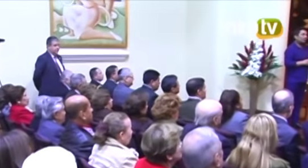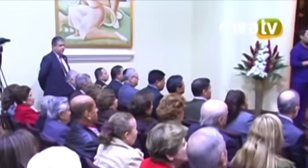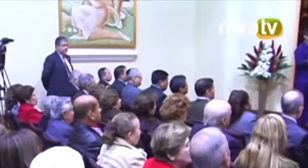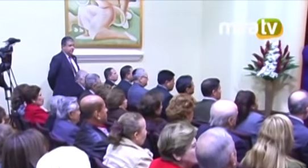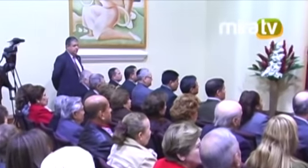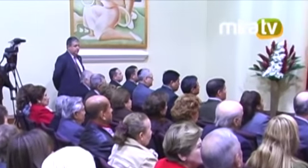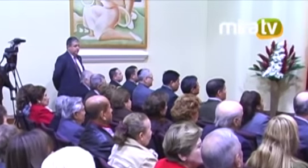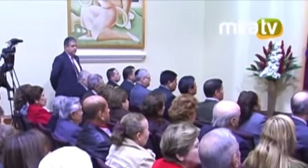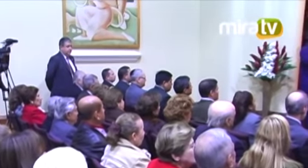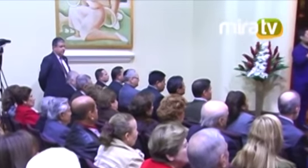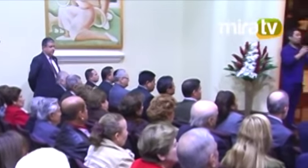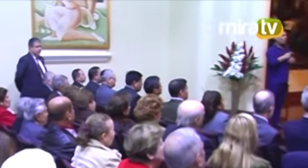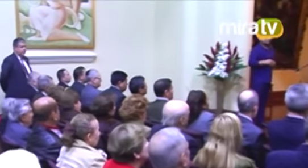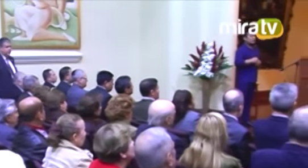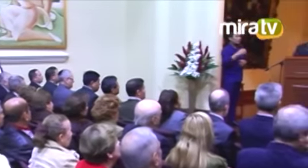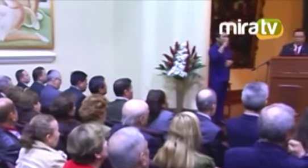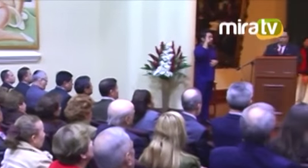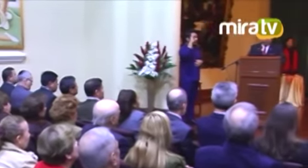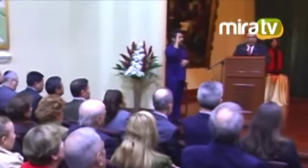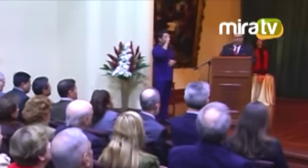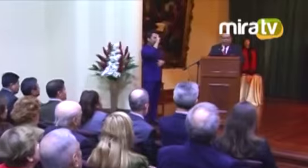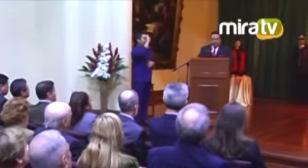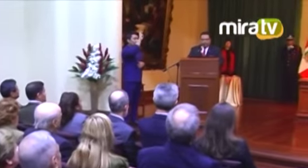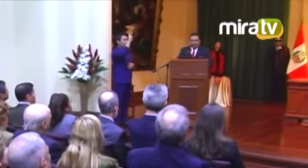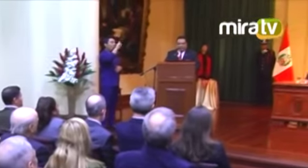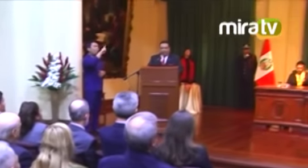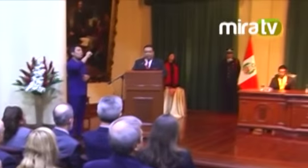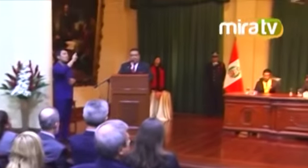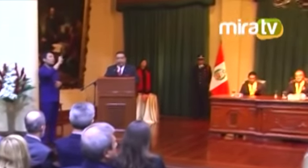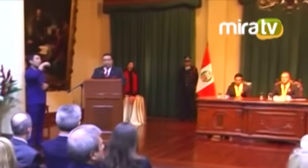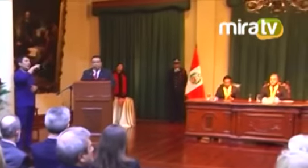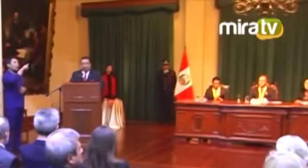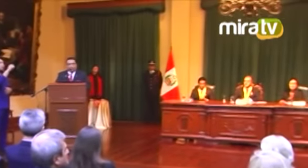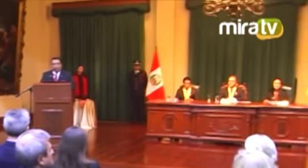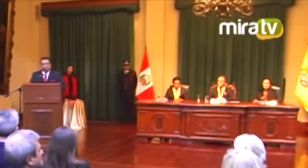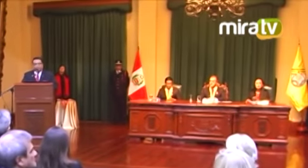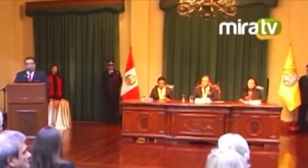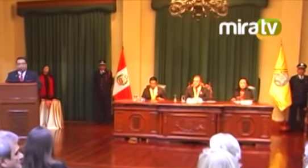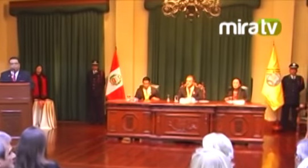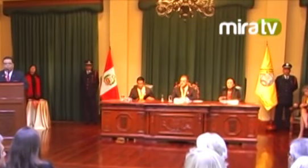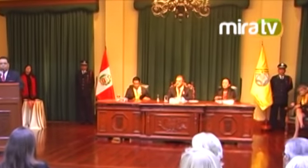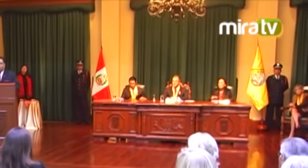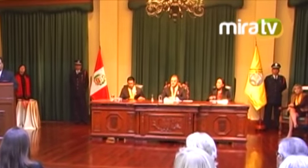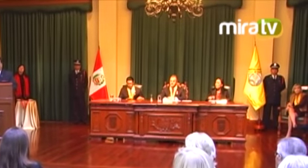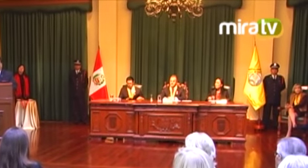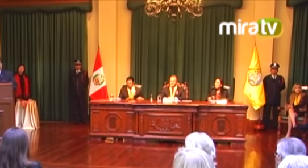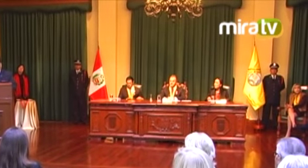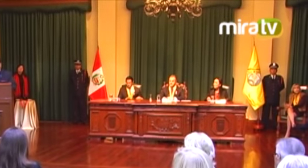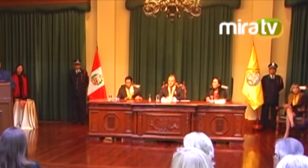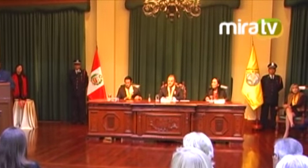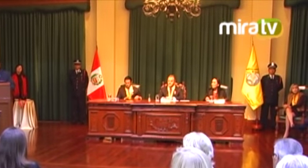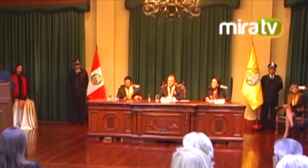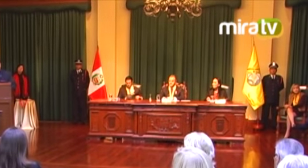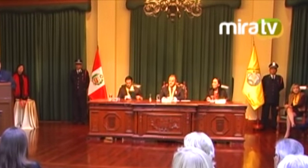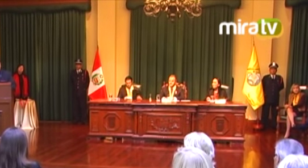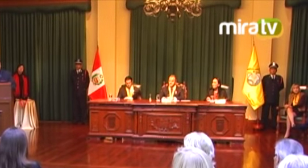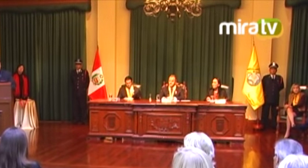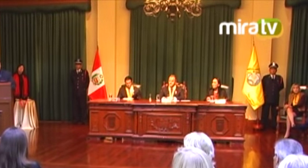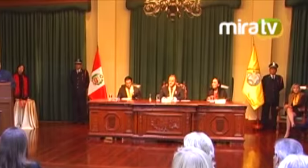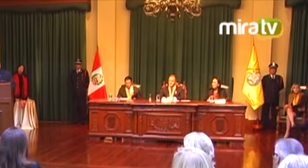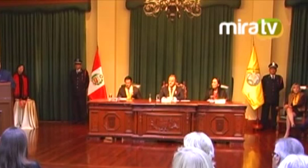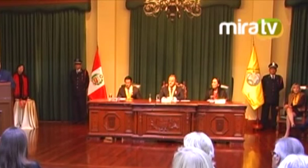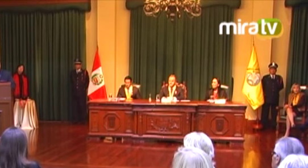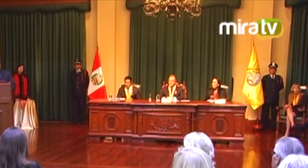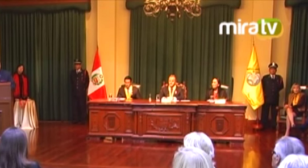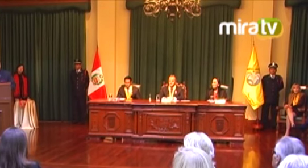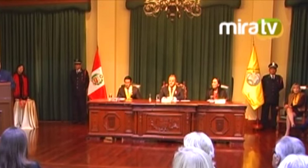Señor Coronel Policía Nacional del Perú, Lorenzo Alocén Dávila, en representación del señor Director General de la Policía Nacional